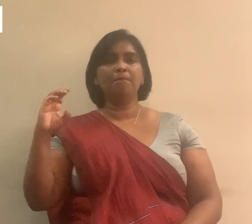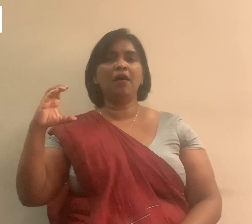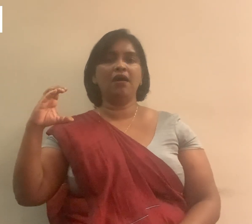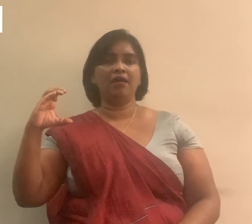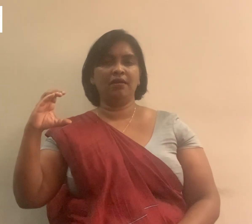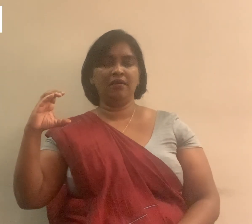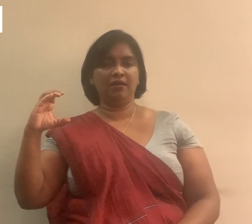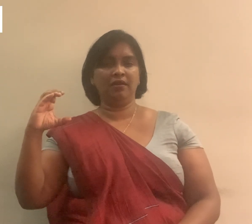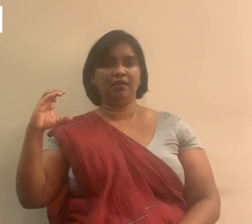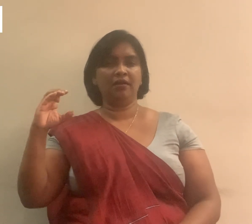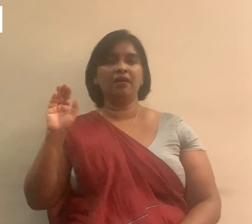මා